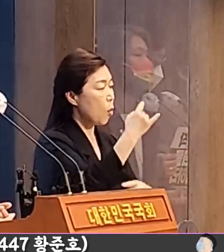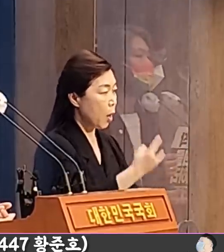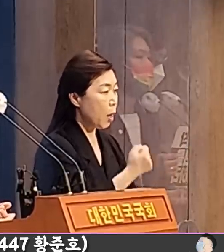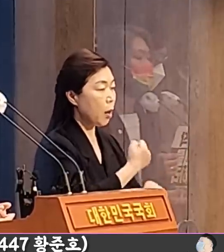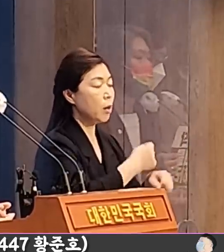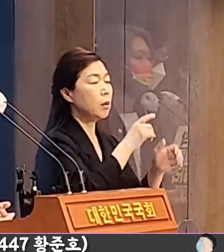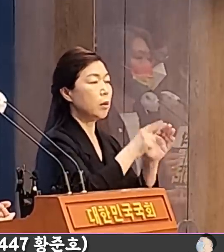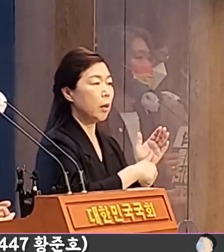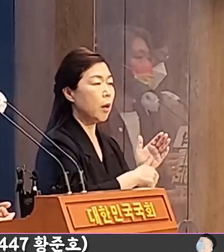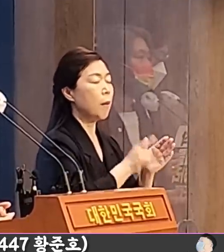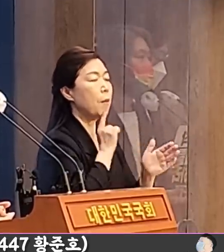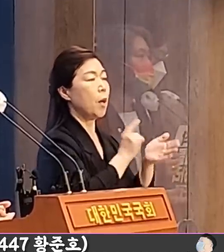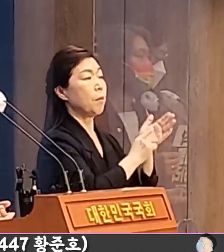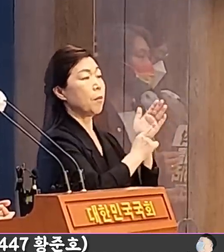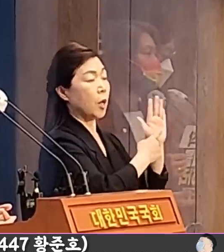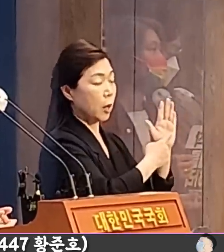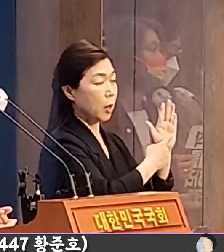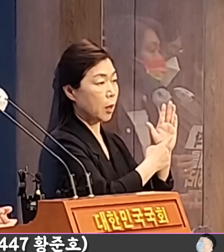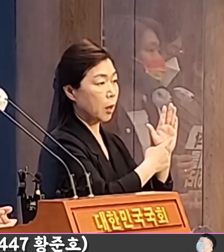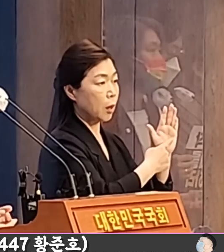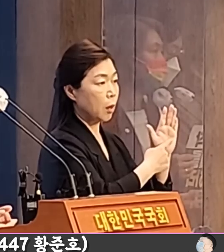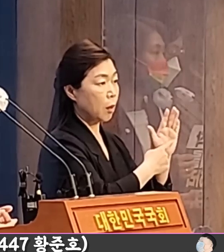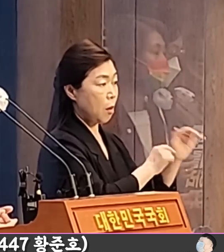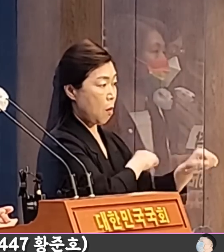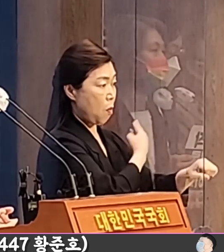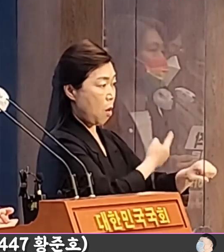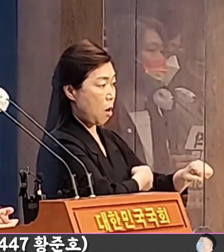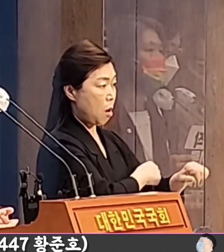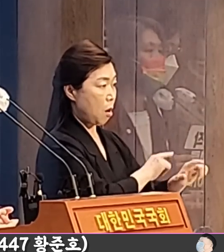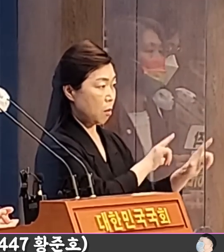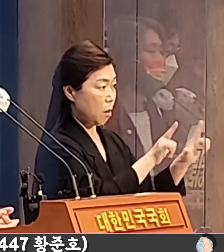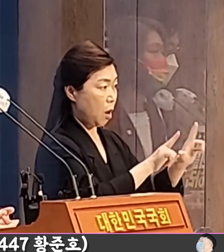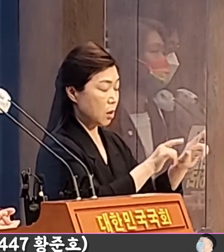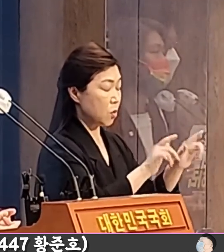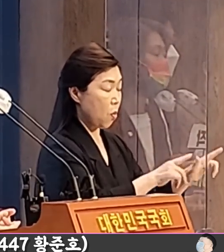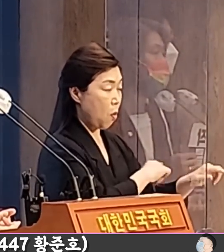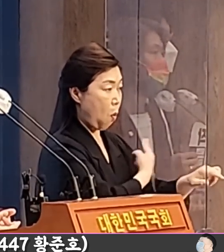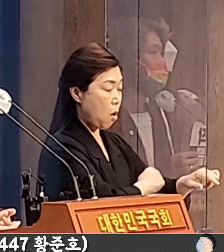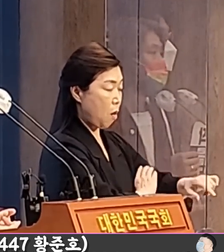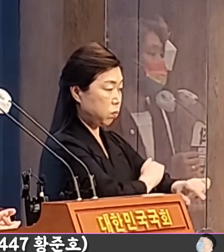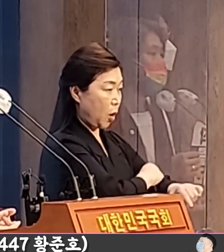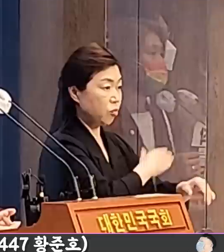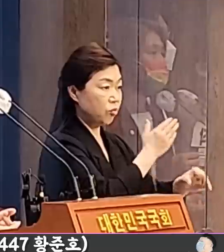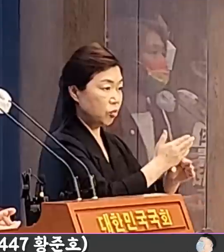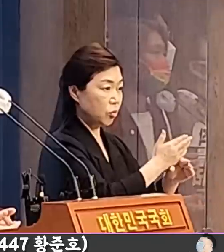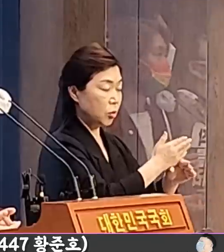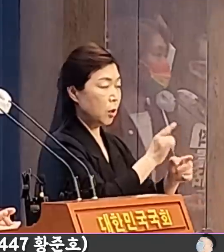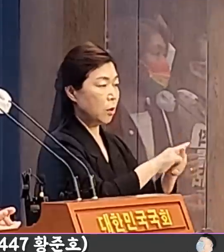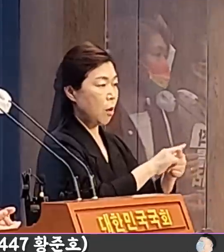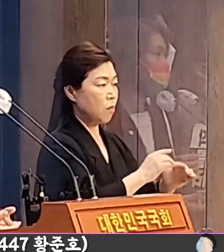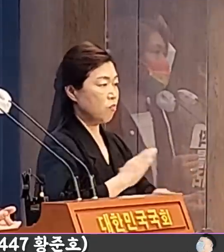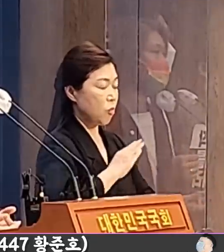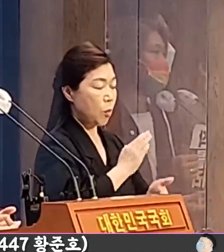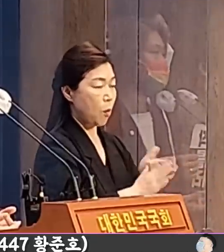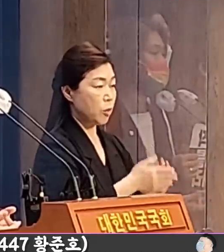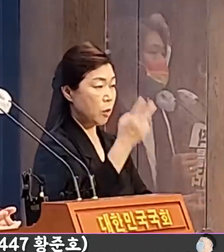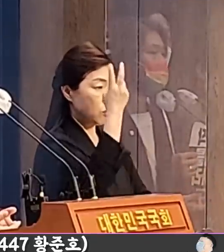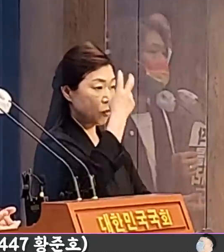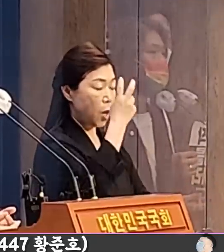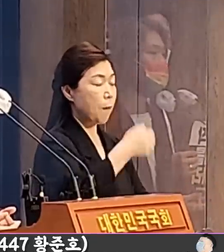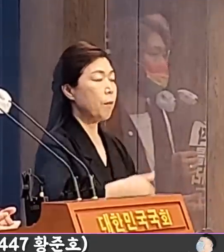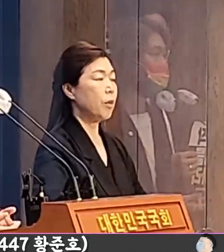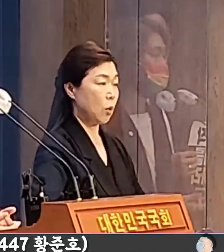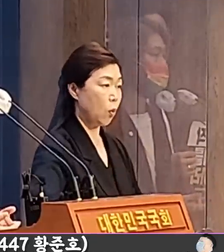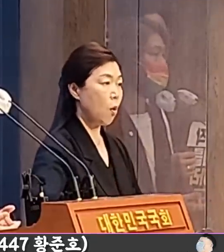이렇게 말했습니다. 살아있는 권력에 두려움 없이 살아있는 권력에 대해서 수사해야 된다.